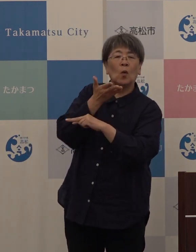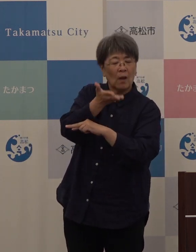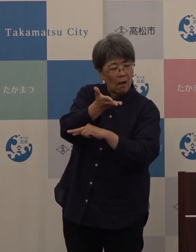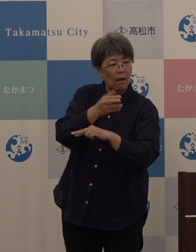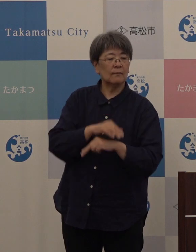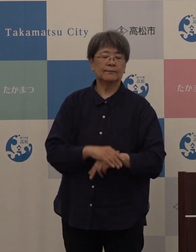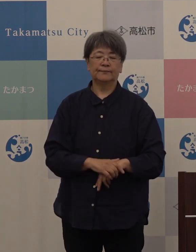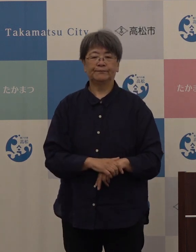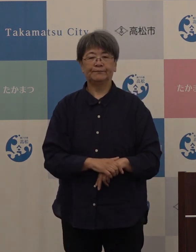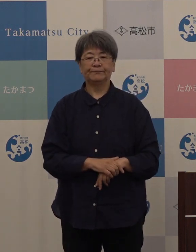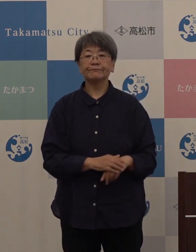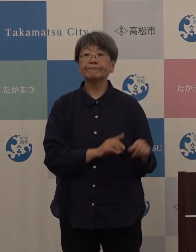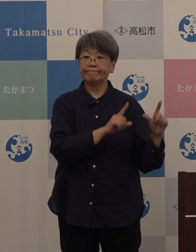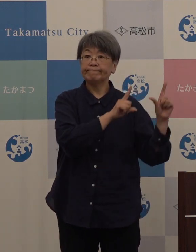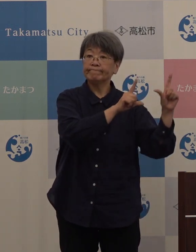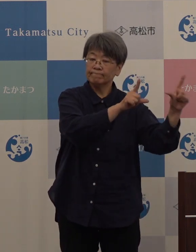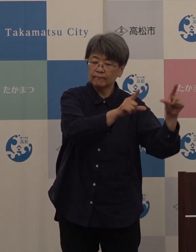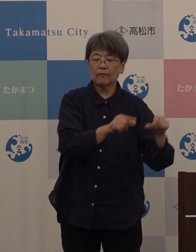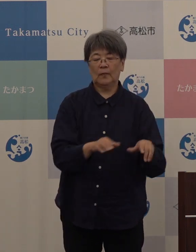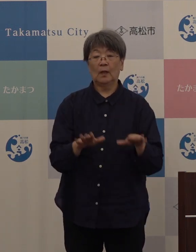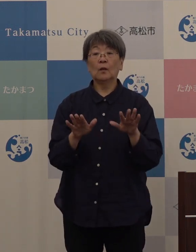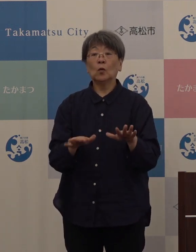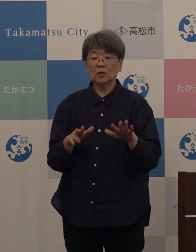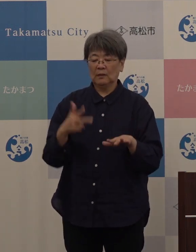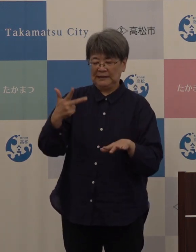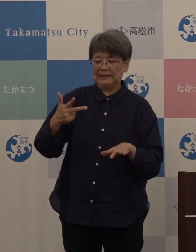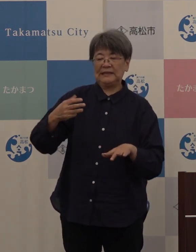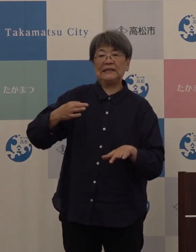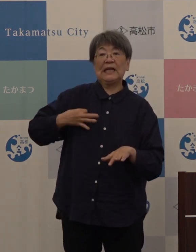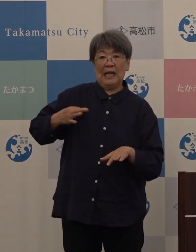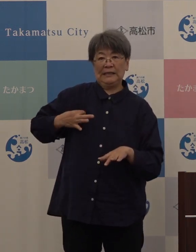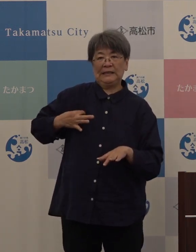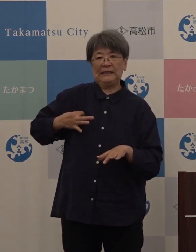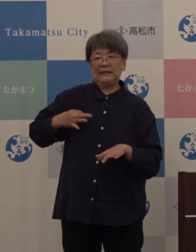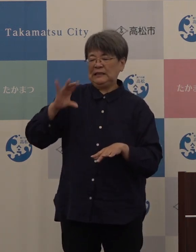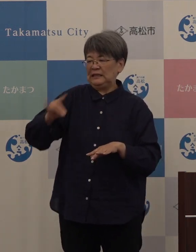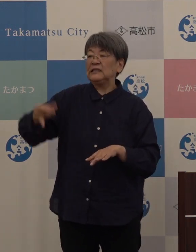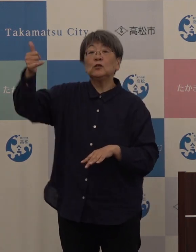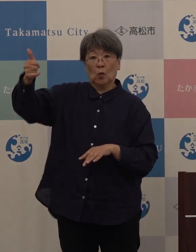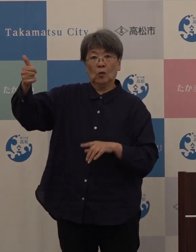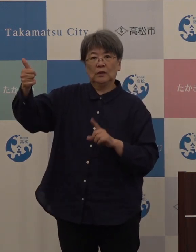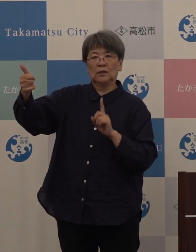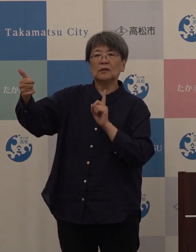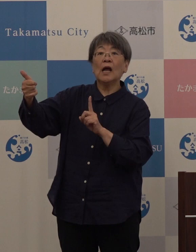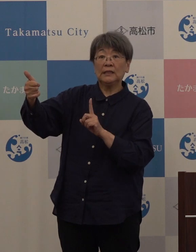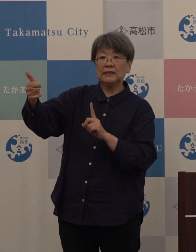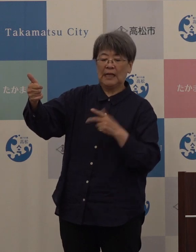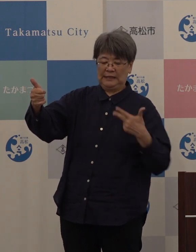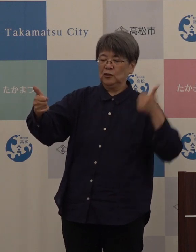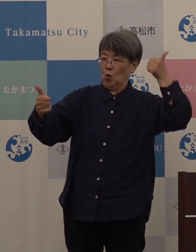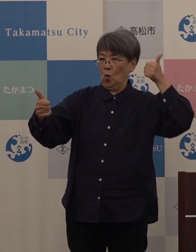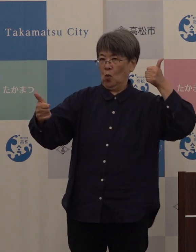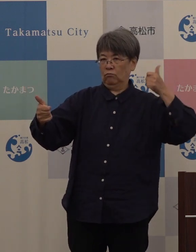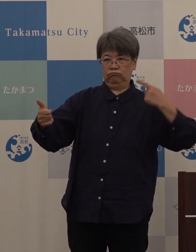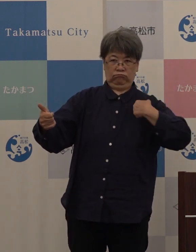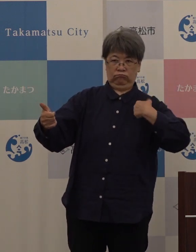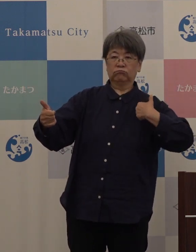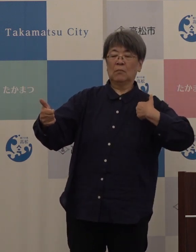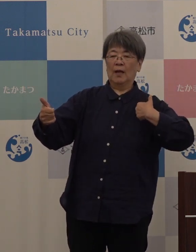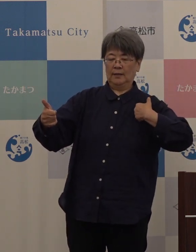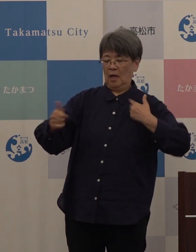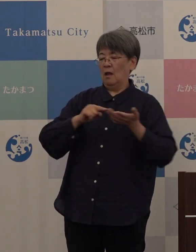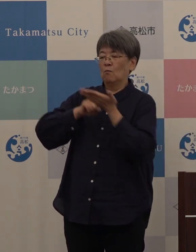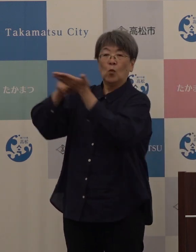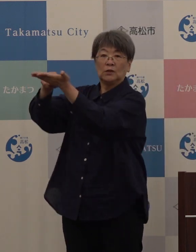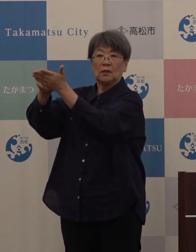ますか。 はい、この度市議会議長に対して、市長名で今回申し入れを行った